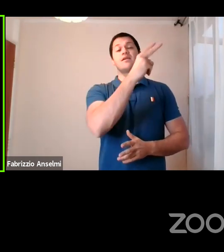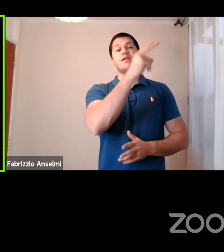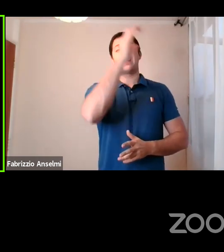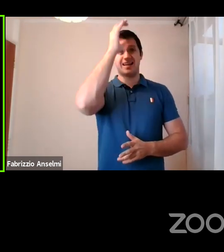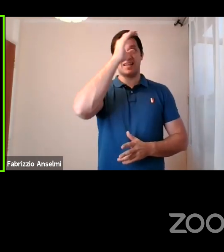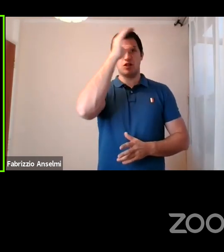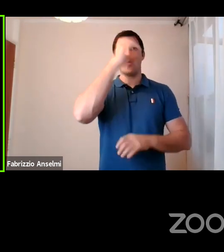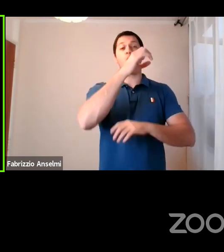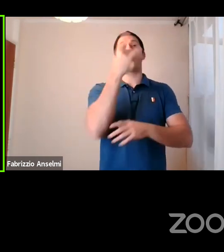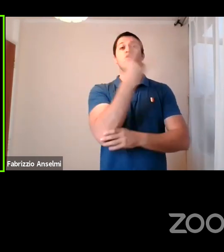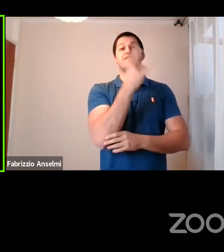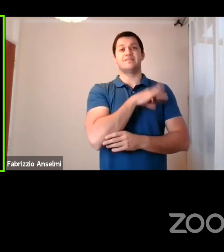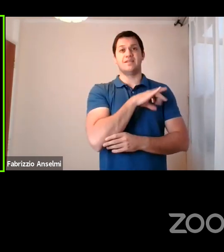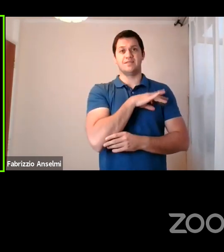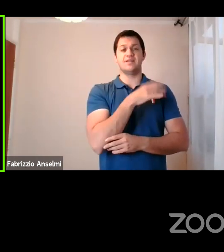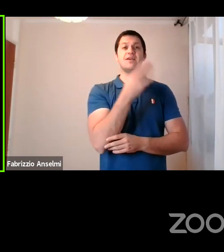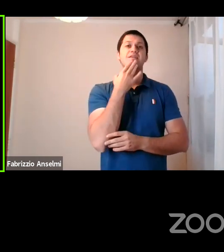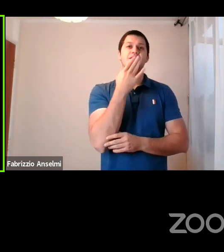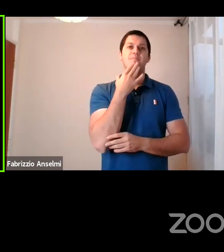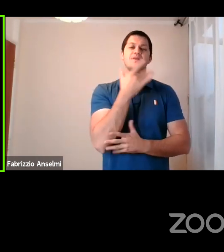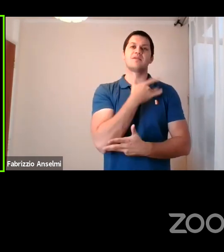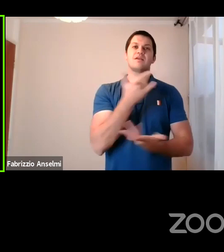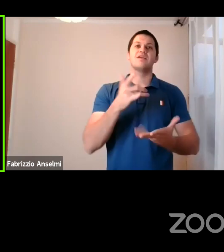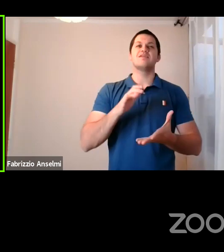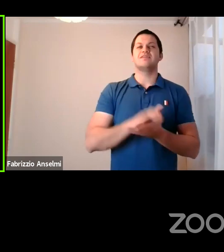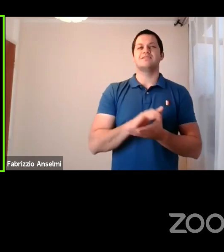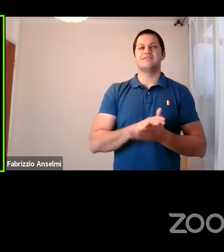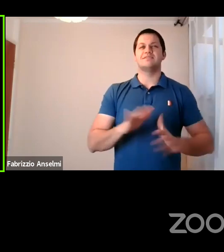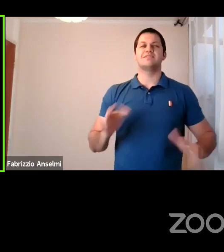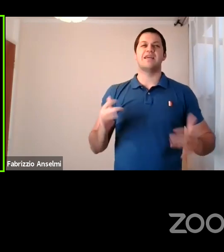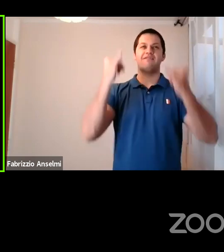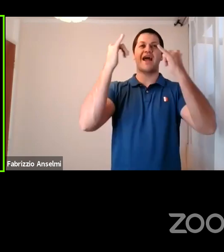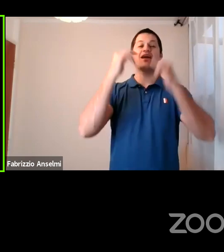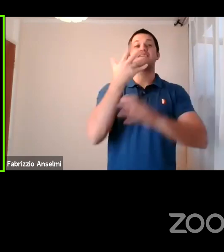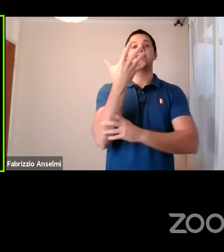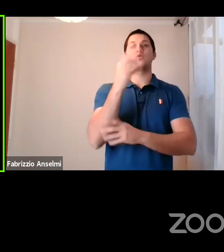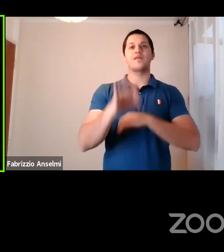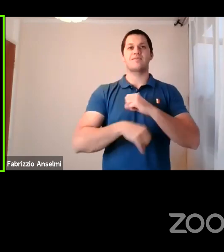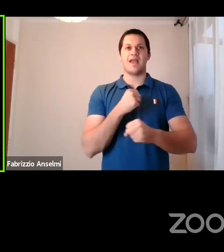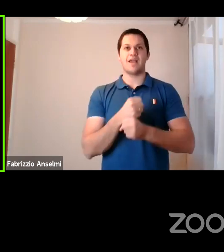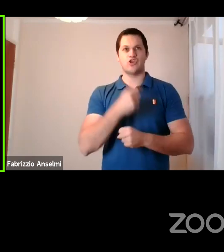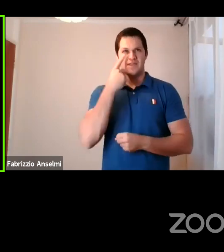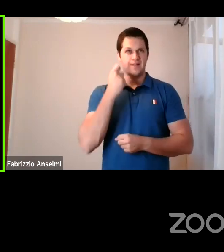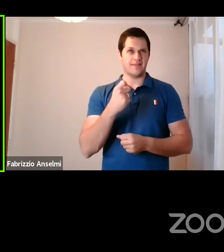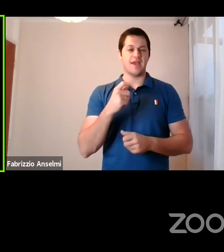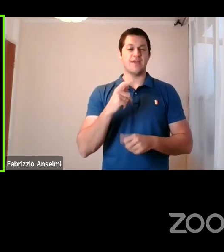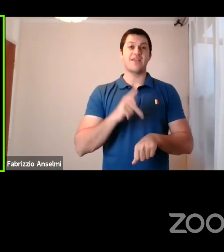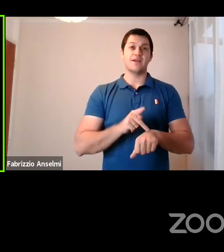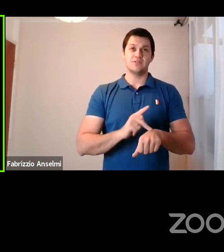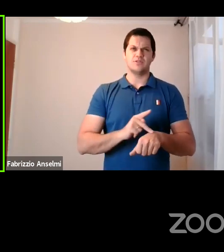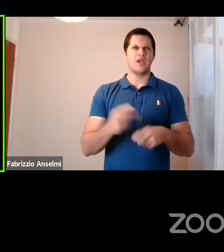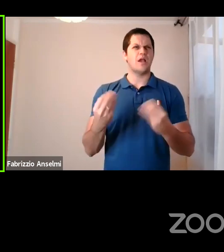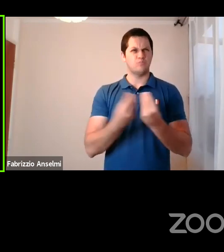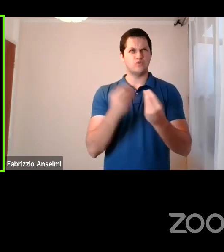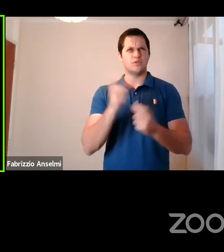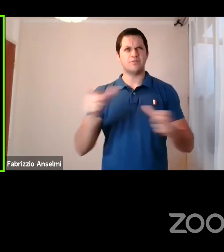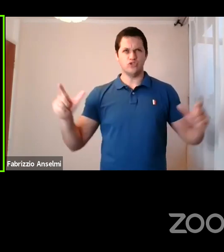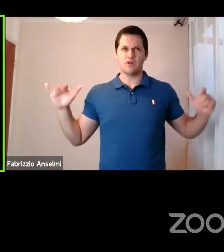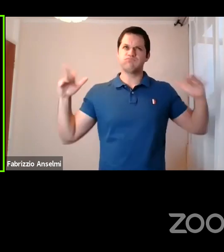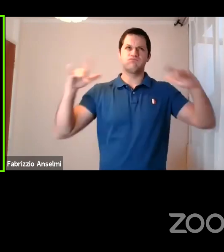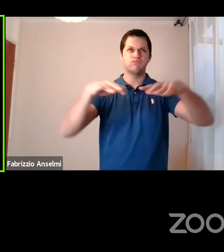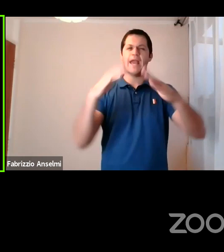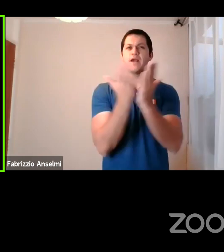durante la jornada que realizamos para celebrar los 50 años del Día de la Kinesiología. Tuvo alta concurrencia de